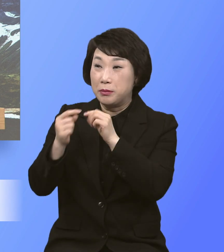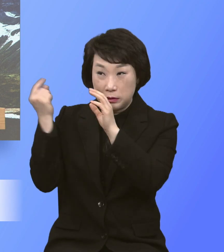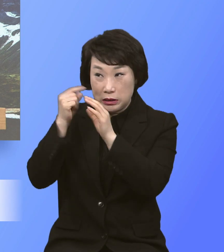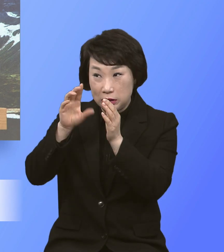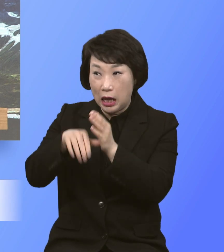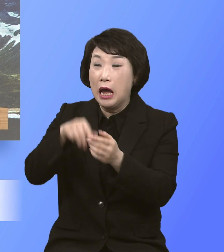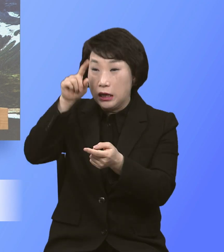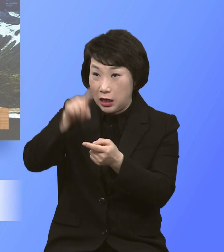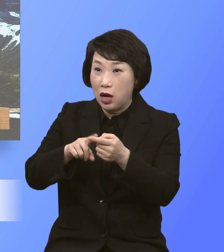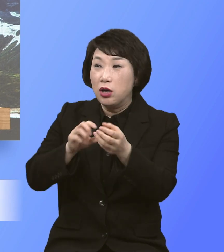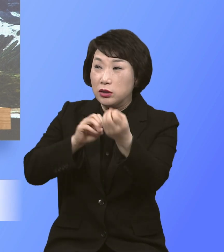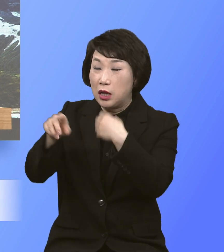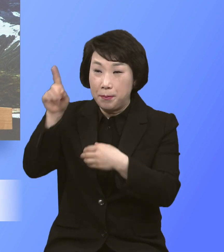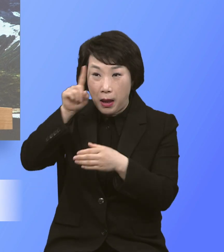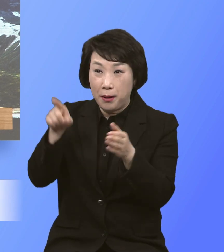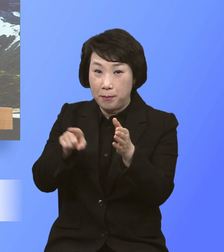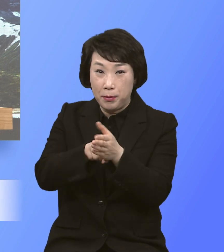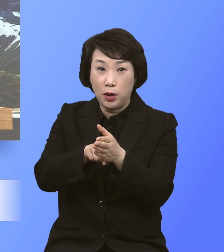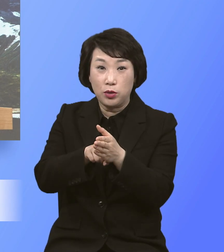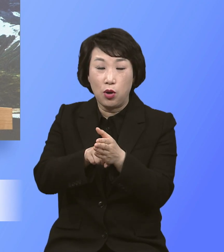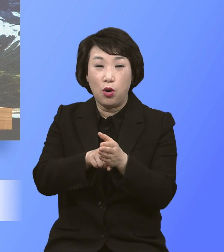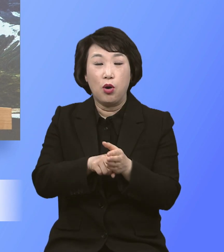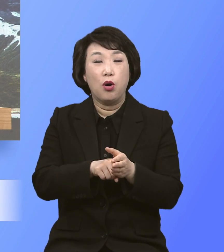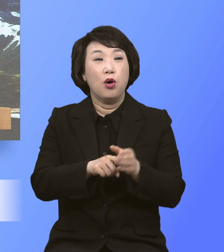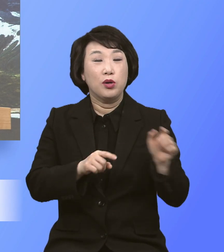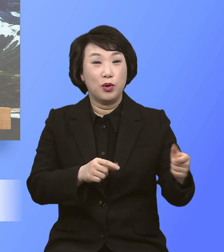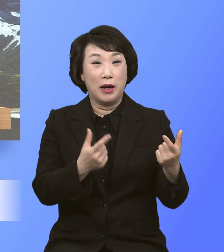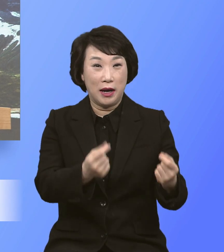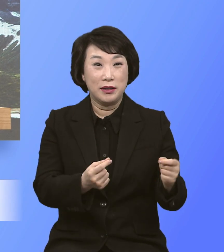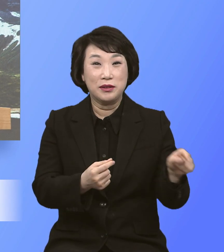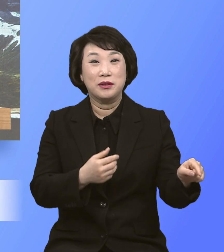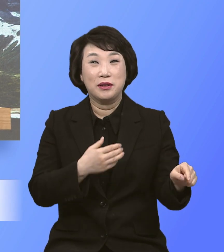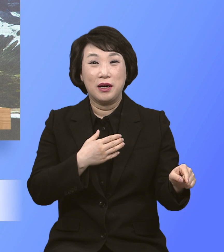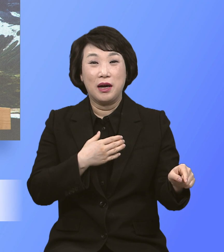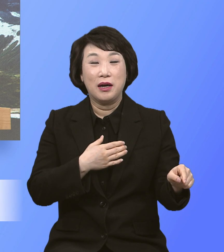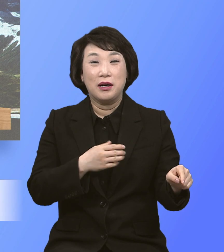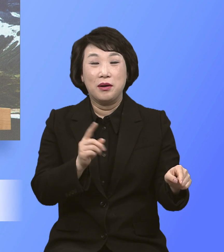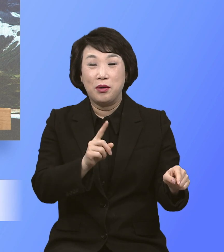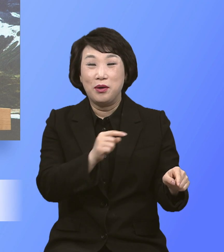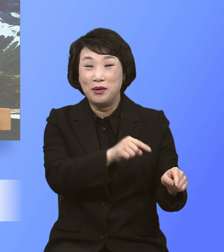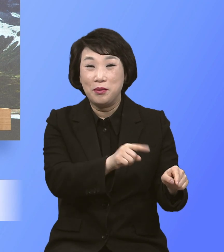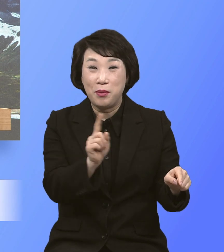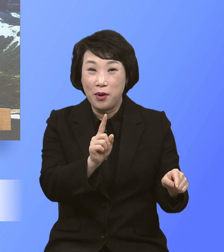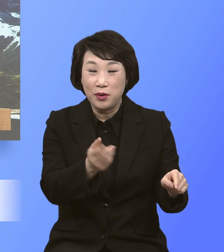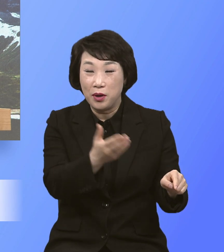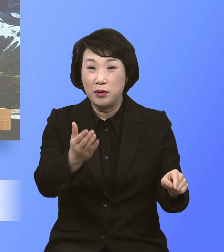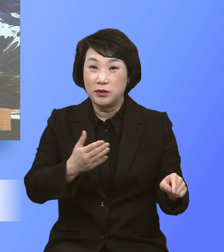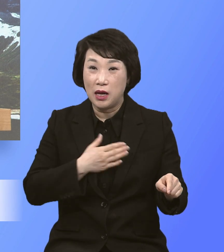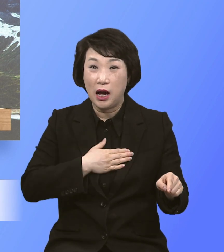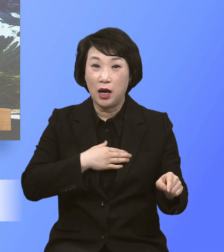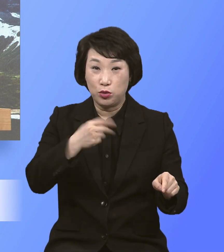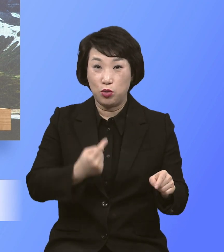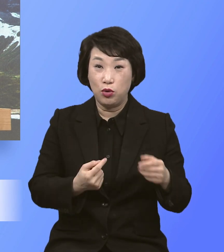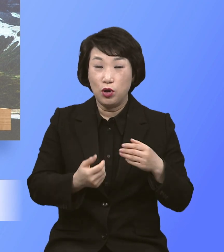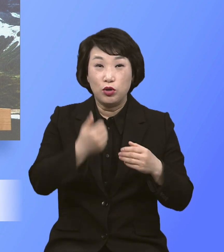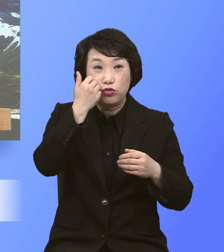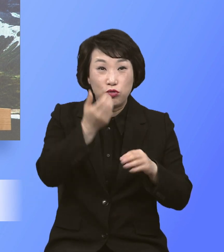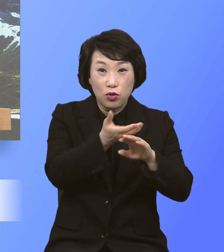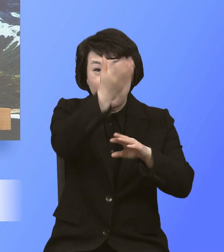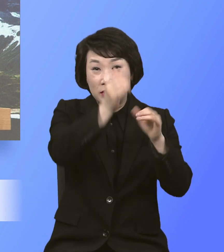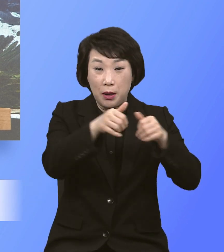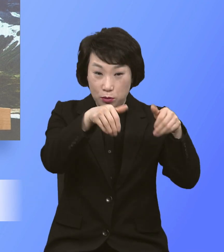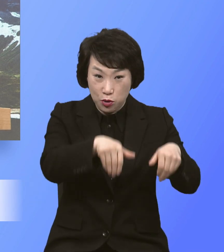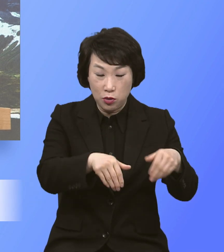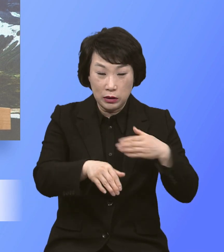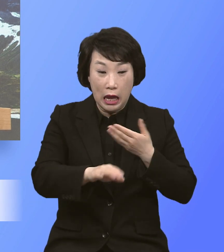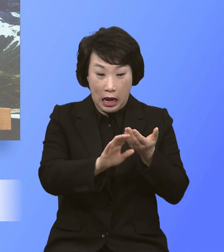때 그대로 될 줄로 믿는 것은 이런 이치가 있기 때문입니다. 무슨 이치냐? 나도 남의 수하에 있고 내